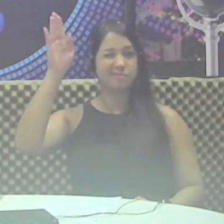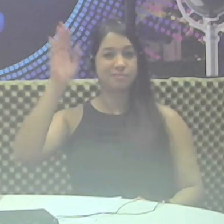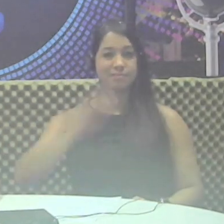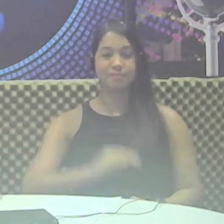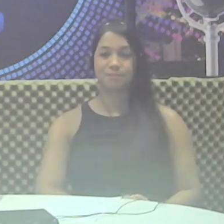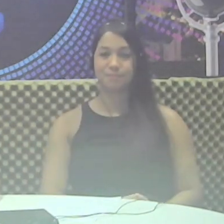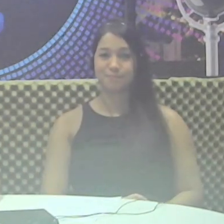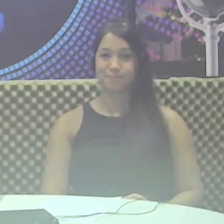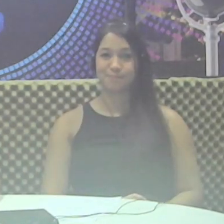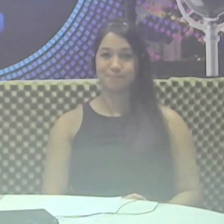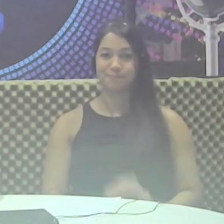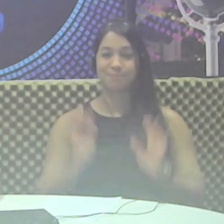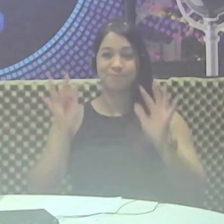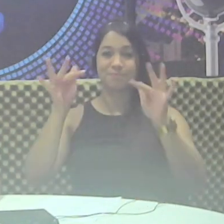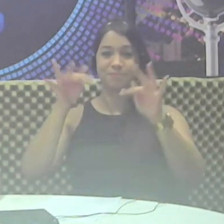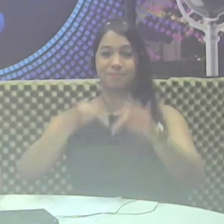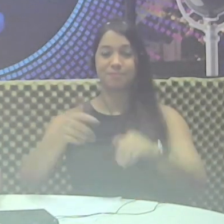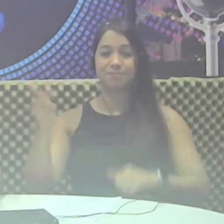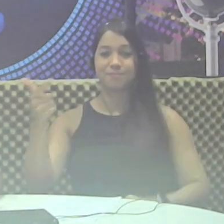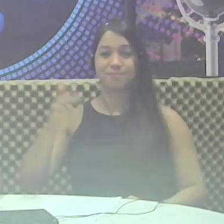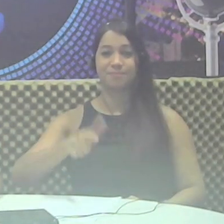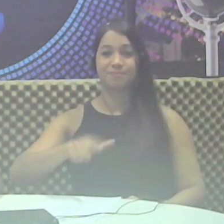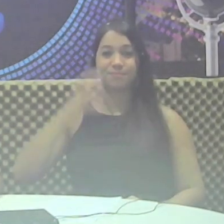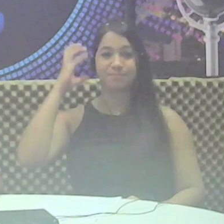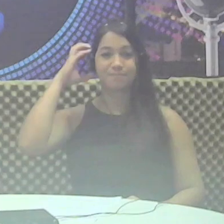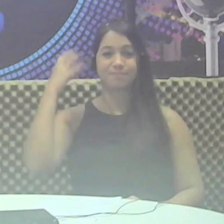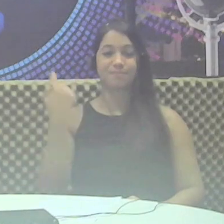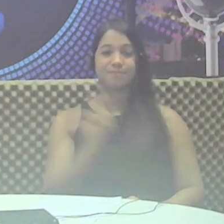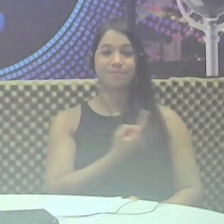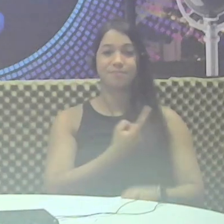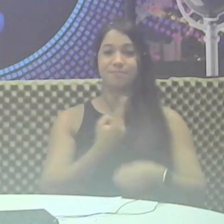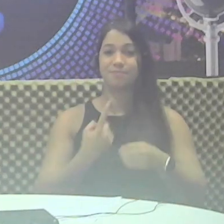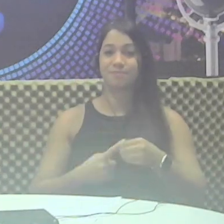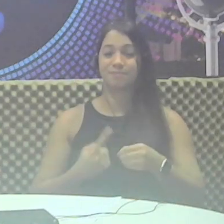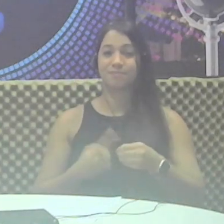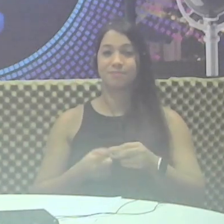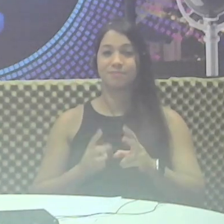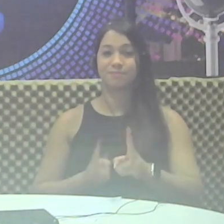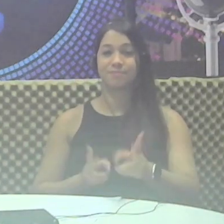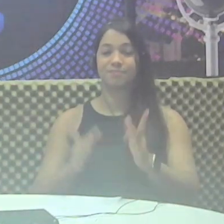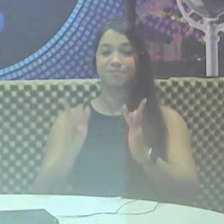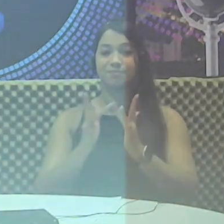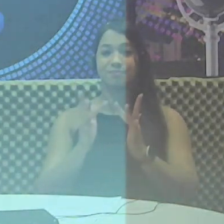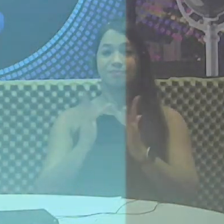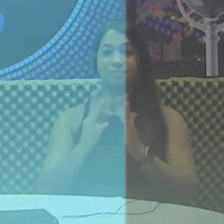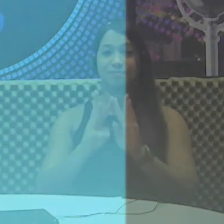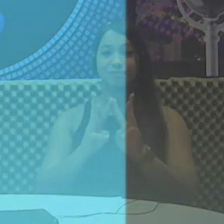próxima. Fica por aqui mais uma edição do programa da Rádio Nossa Cidade.